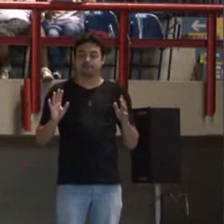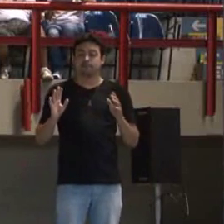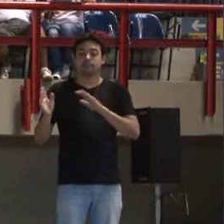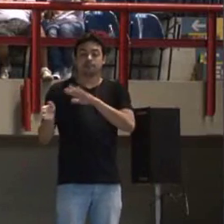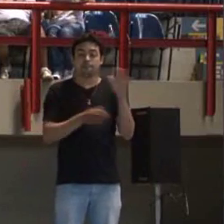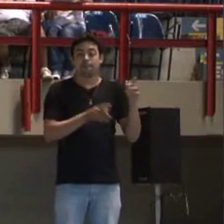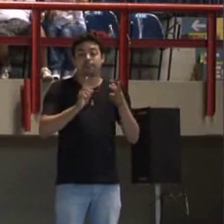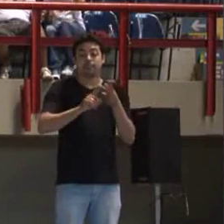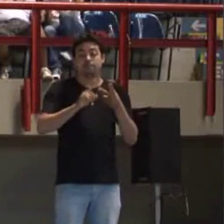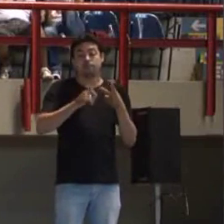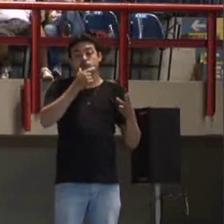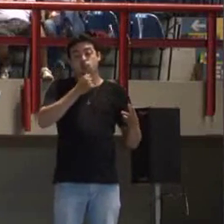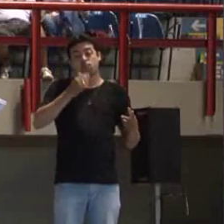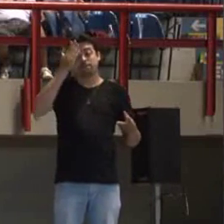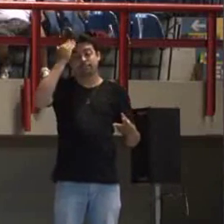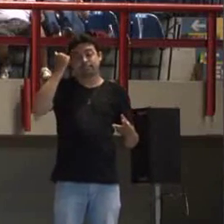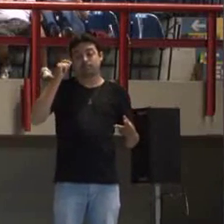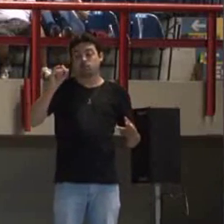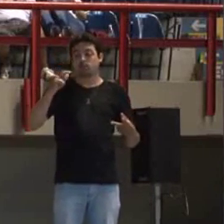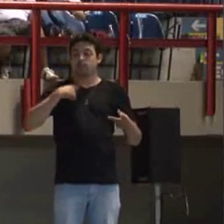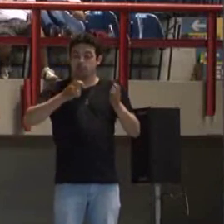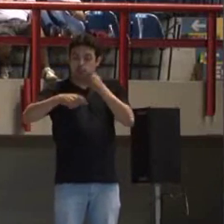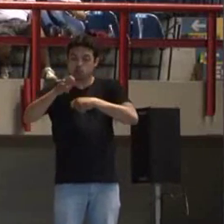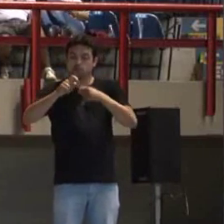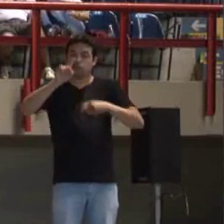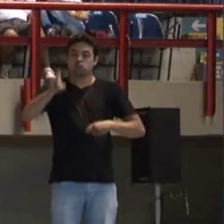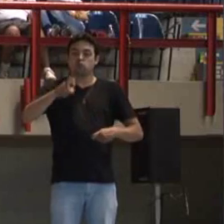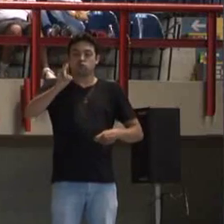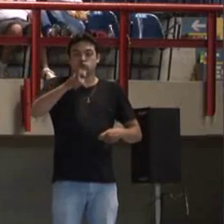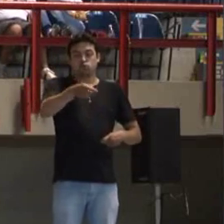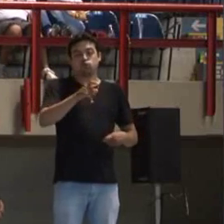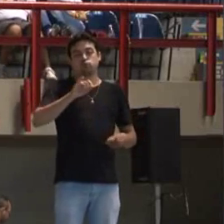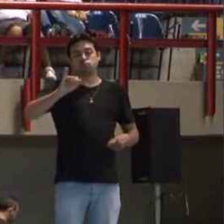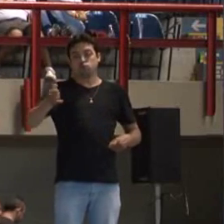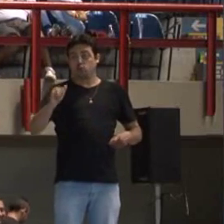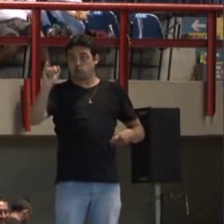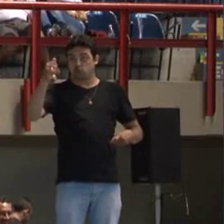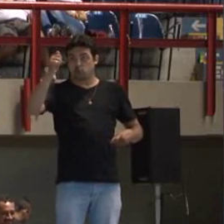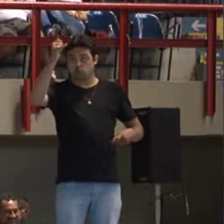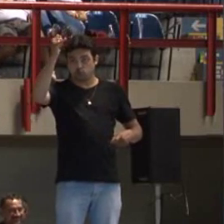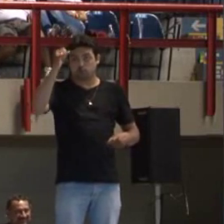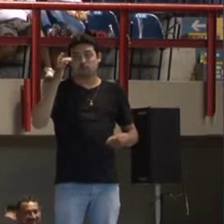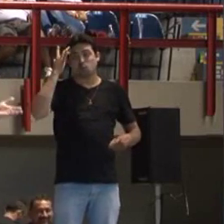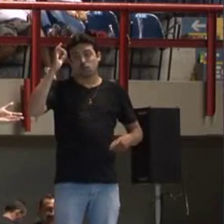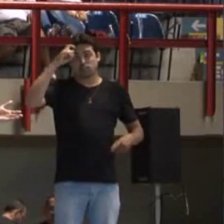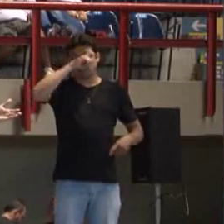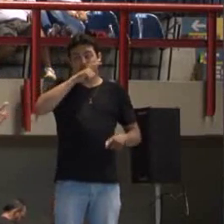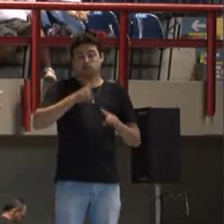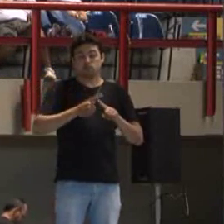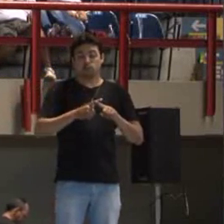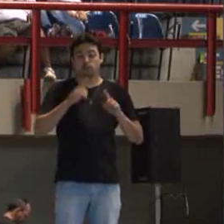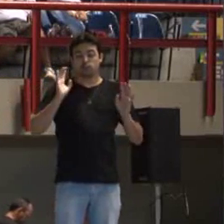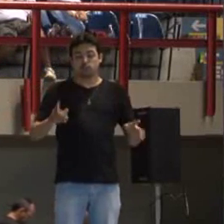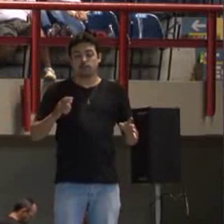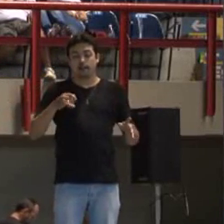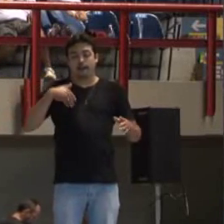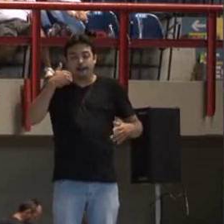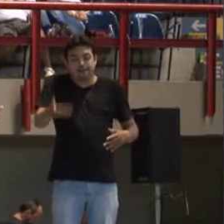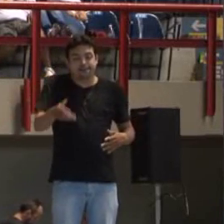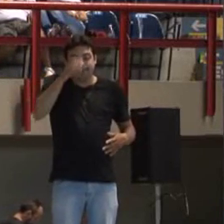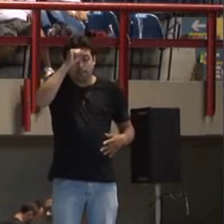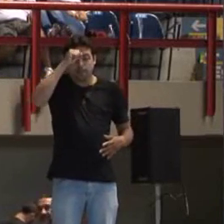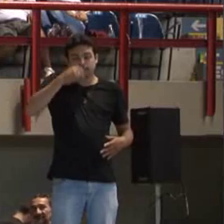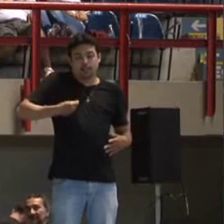O homem conhecia uma economia comercial e já praticava os juros. Eu acho meio difícil a gente praticar juros se a gente ainda estava aprendendo